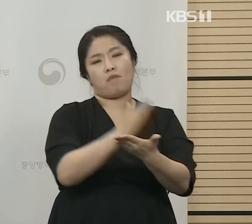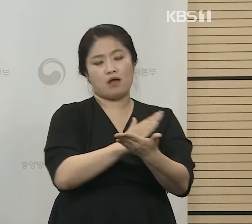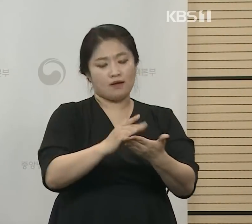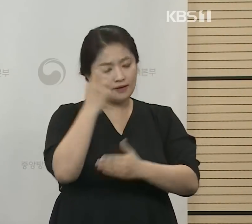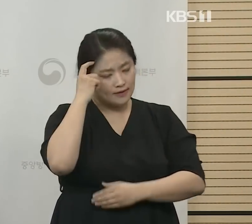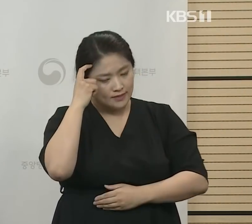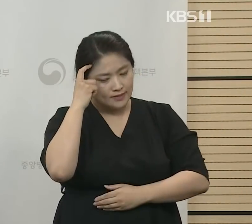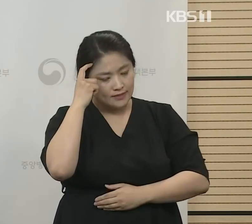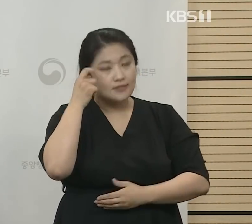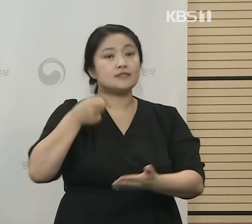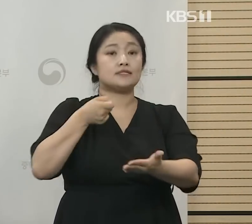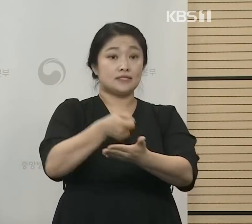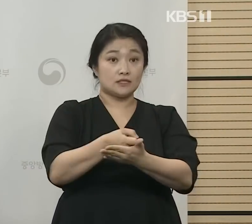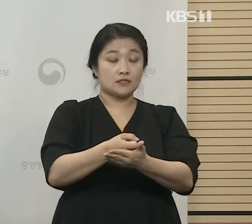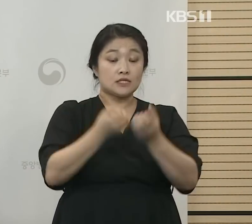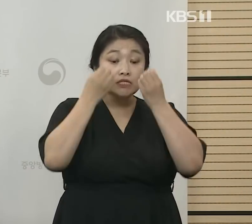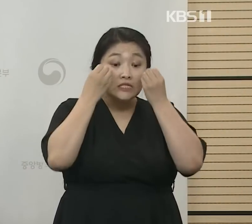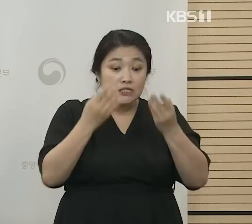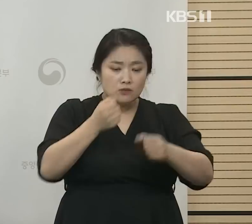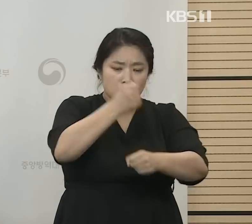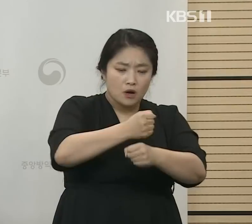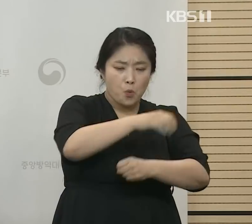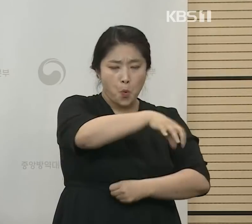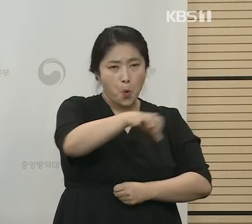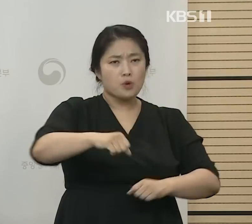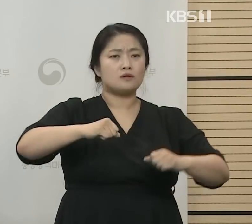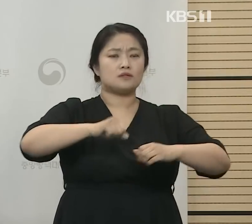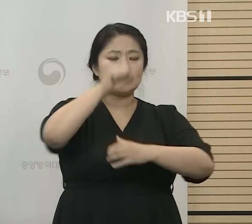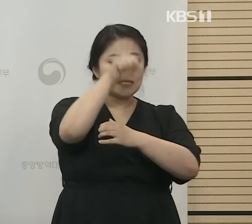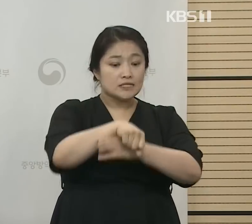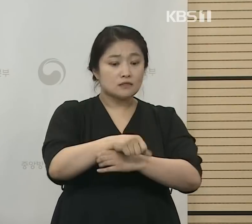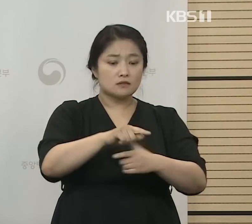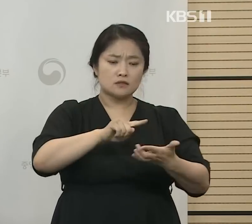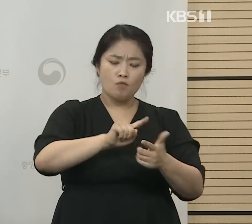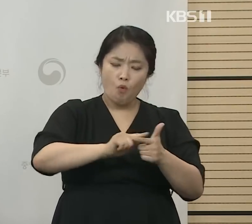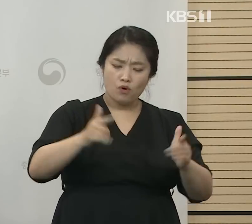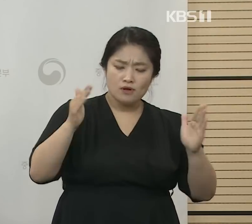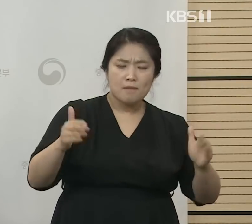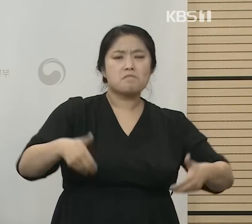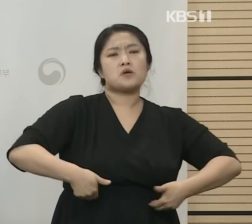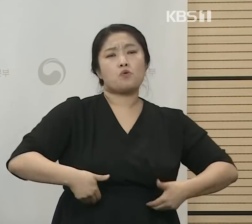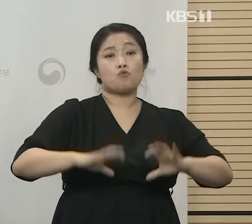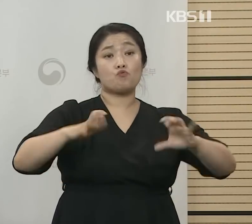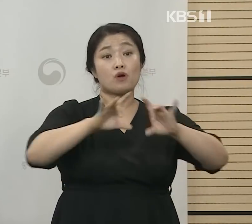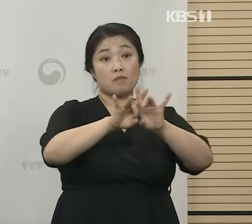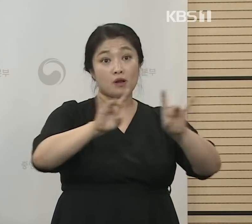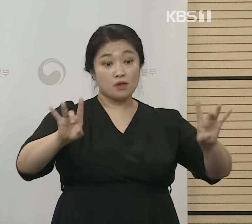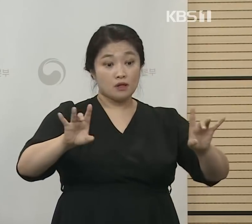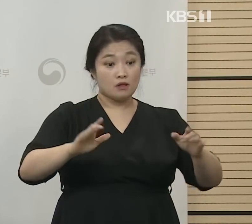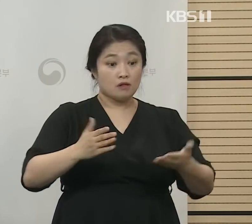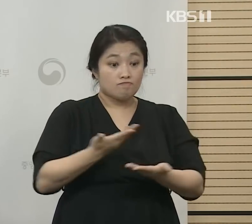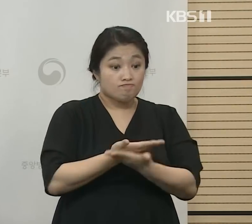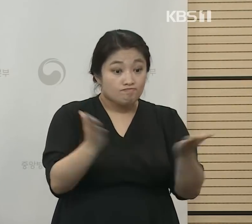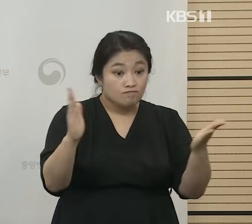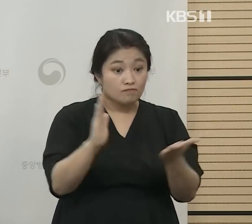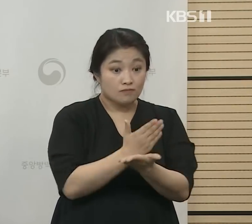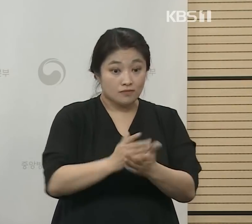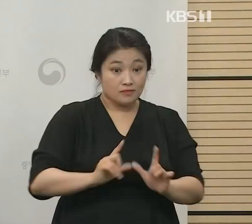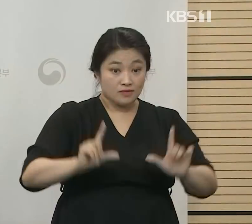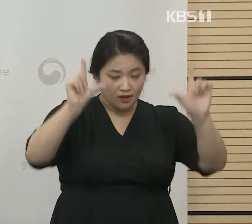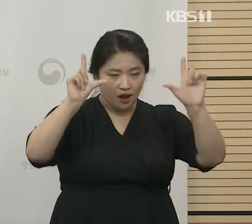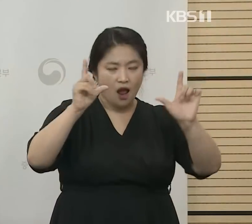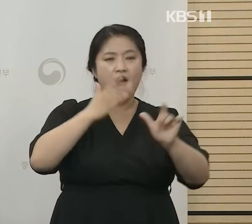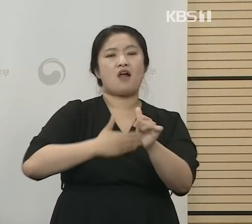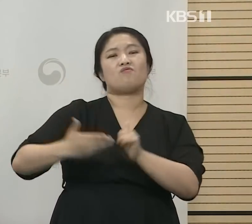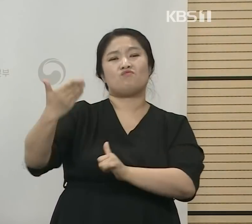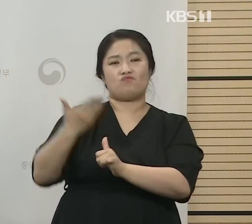필요를 고려하였고 신규 제조소 등 승인 소요 기간 등에 걸려 국가별 공급 일정 변경을